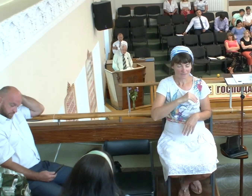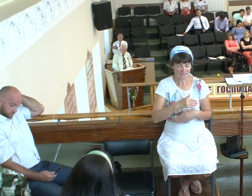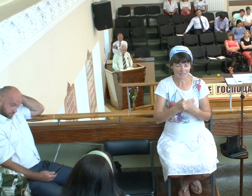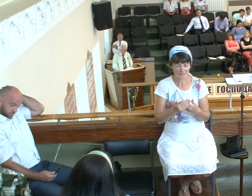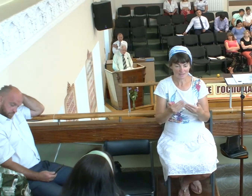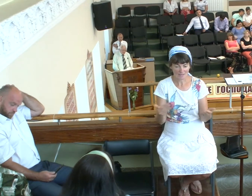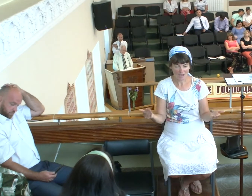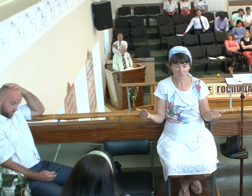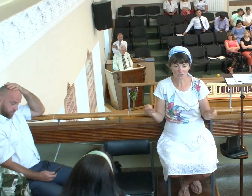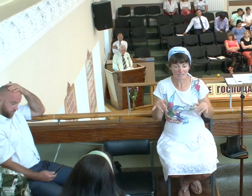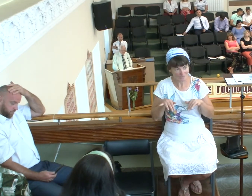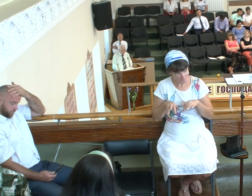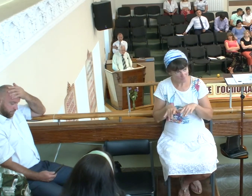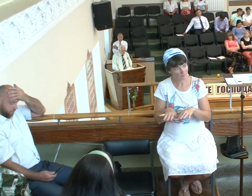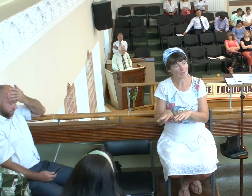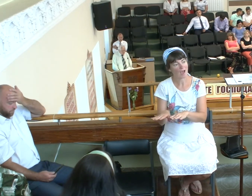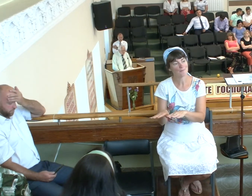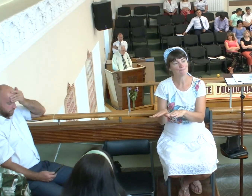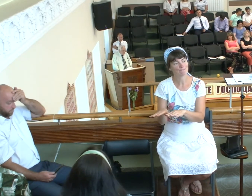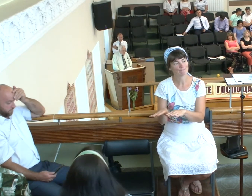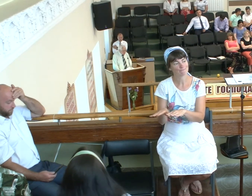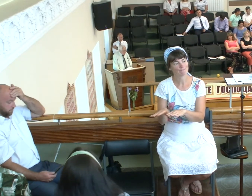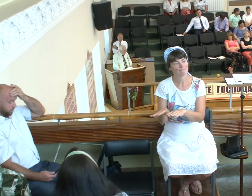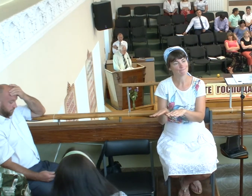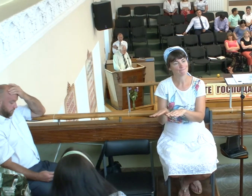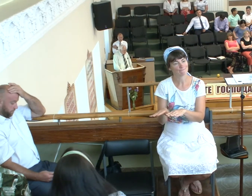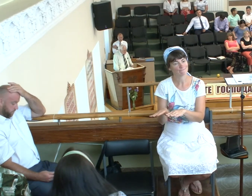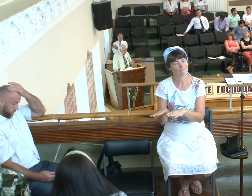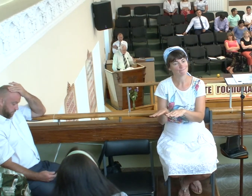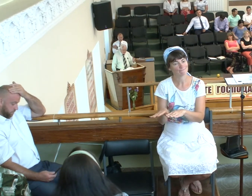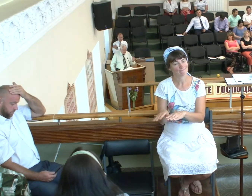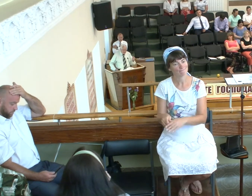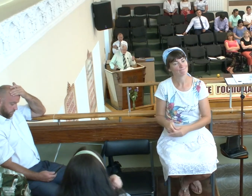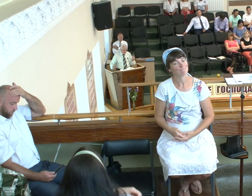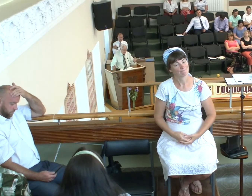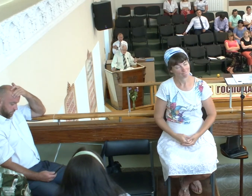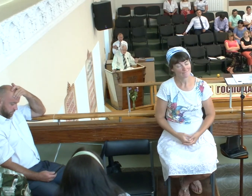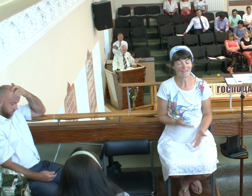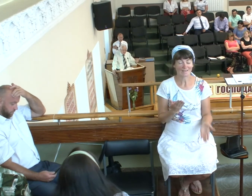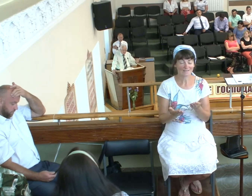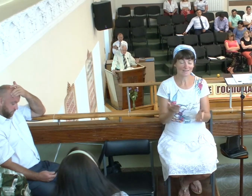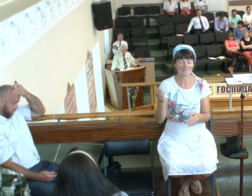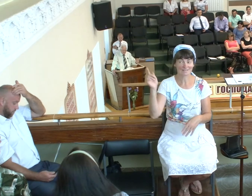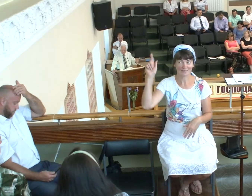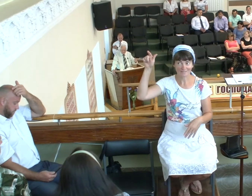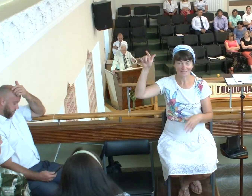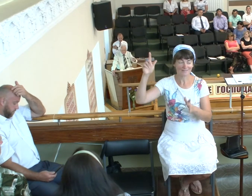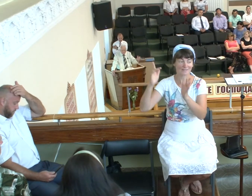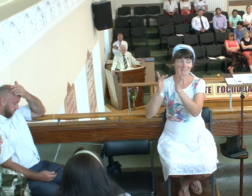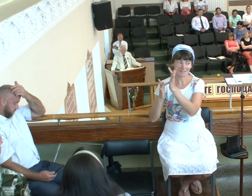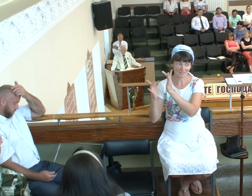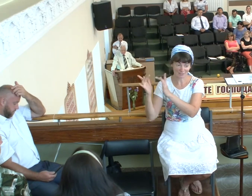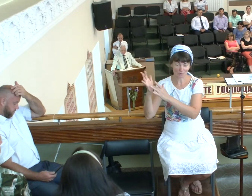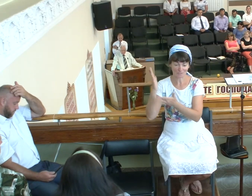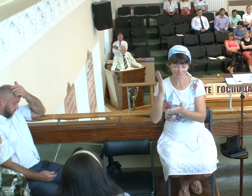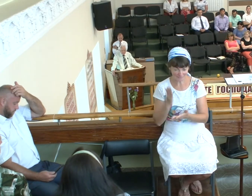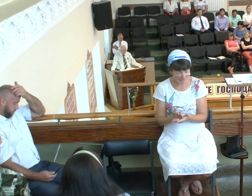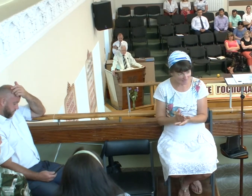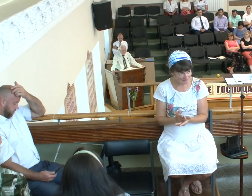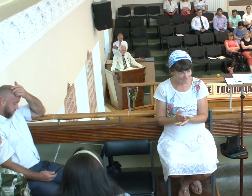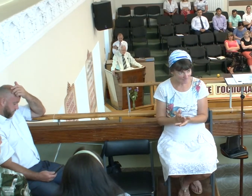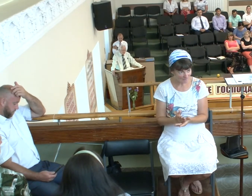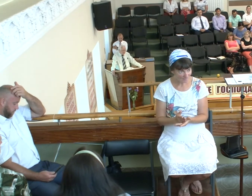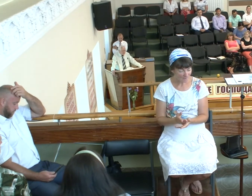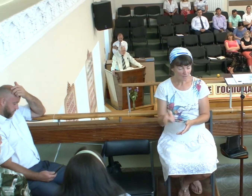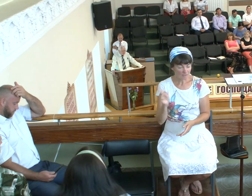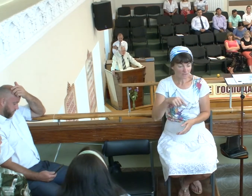проповеди. Система ценностей влияет. Братья и сестры, если Христос, тогда нам не нужно будет не любить мира,